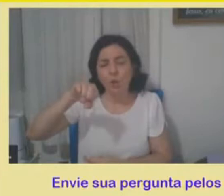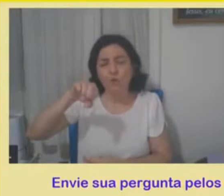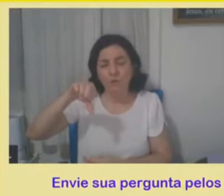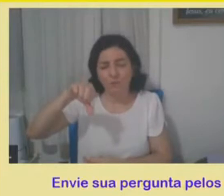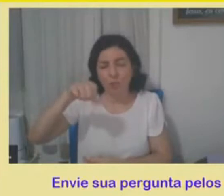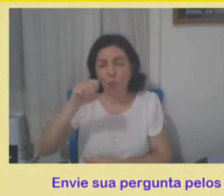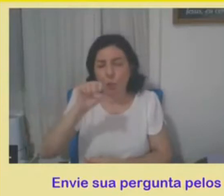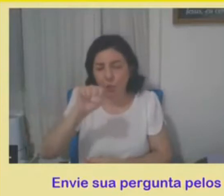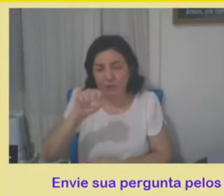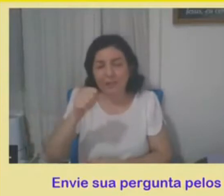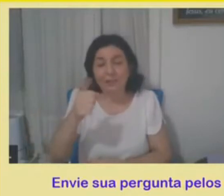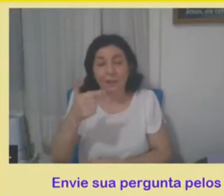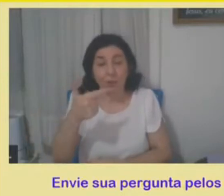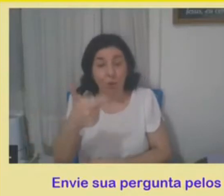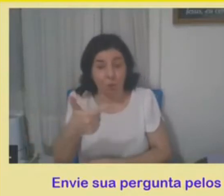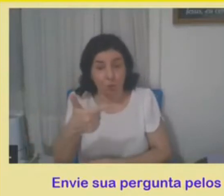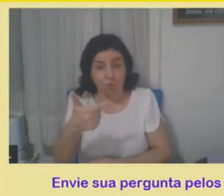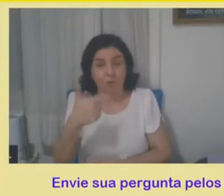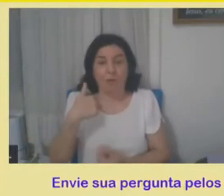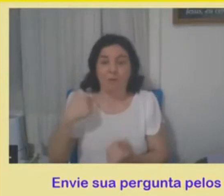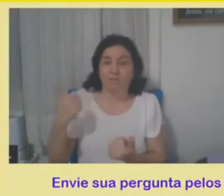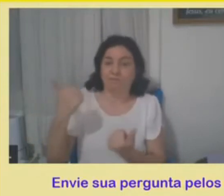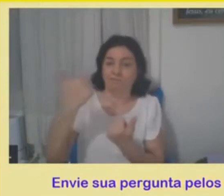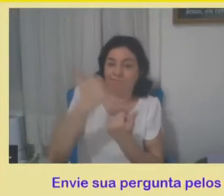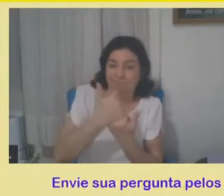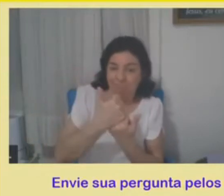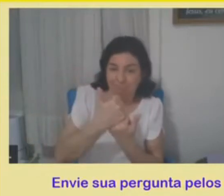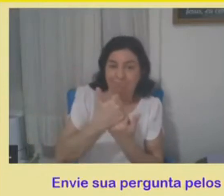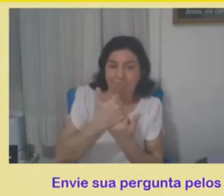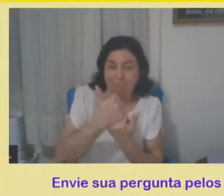tá? Eu comecei lá em